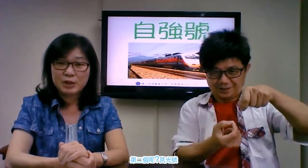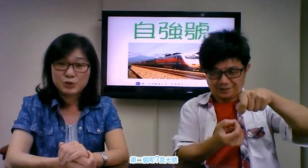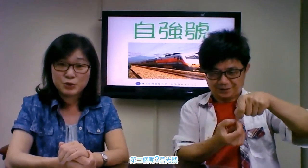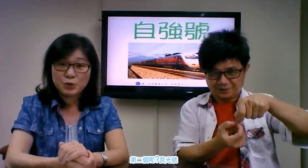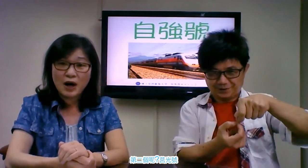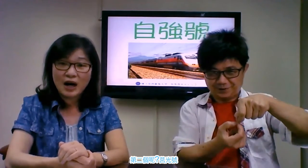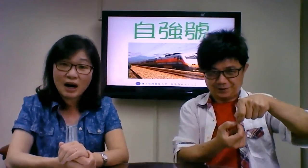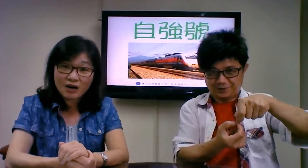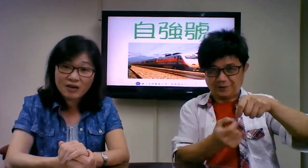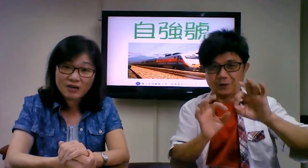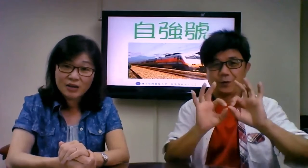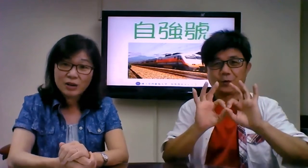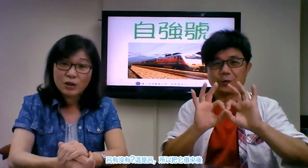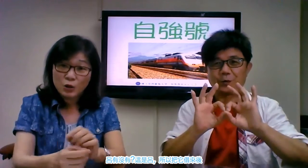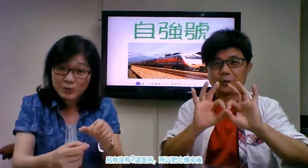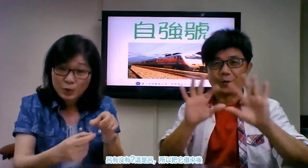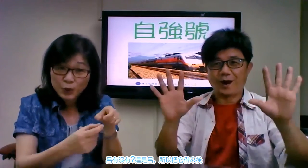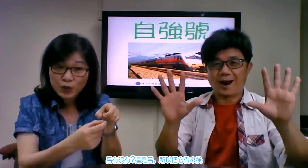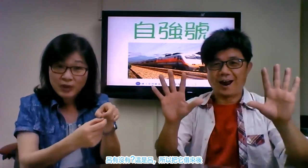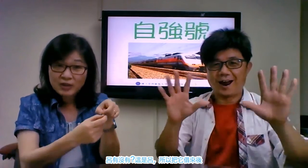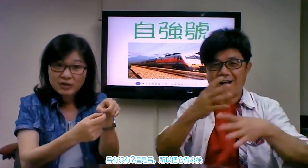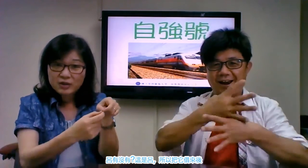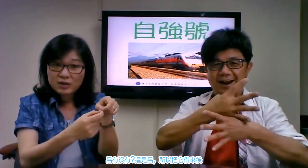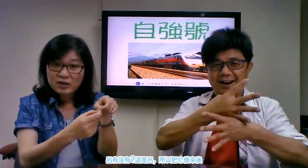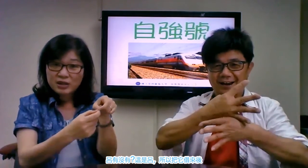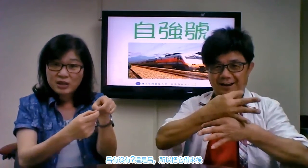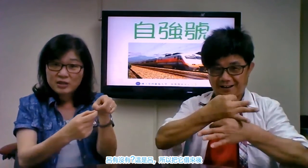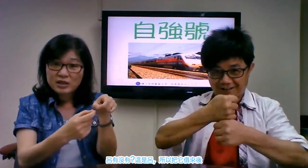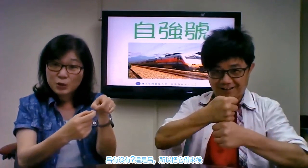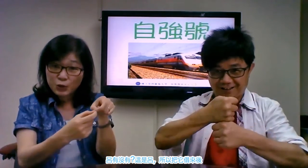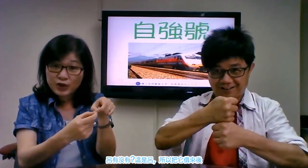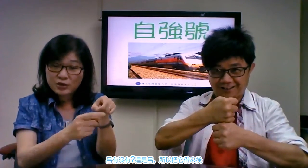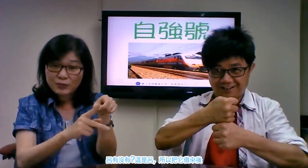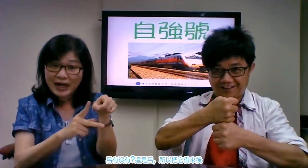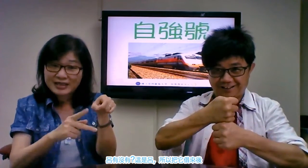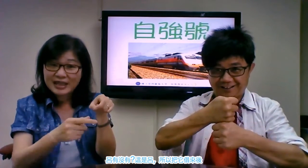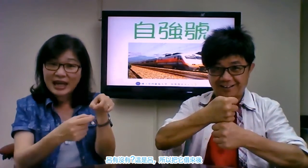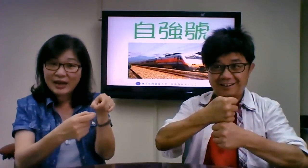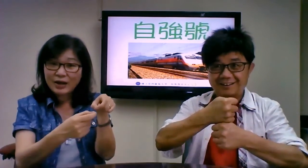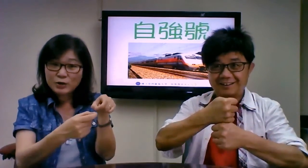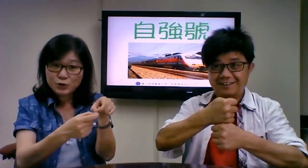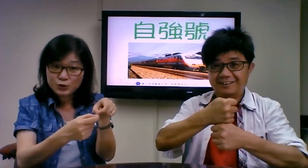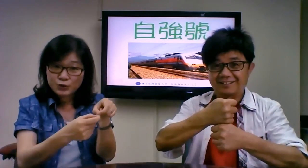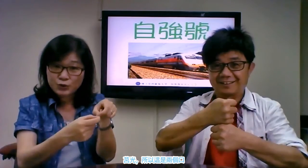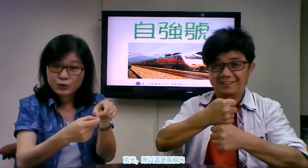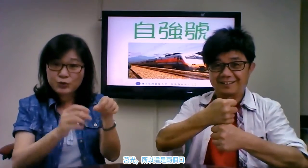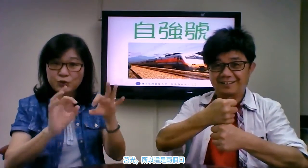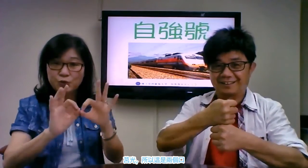举光号，铝有没有？这是铝的手语，把它借来哈。举